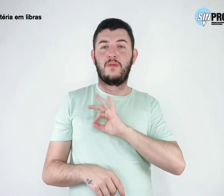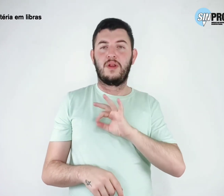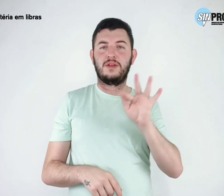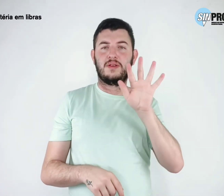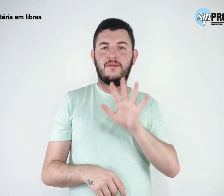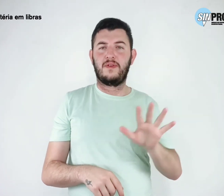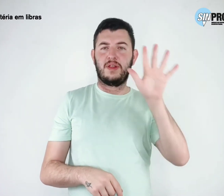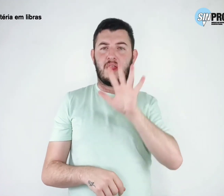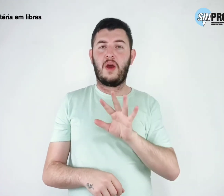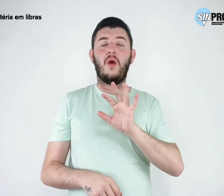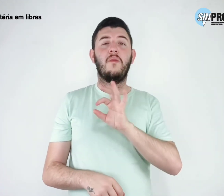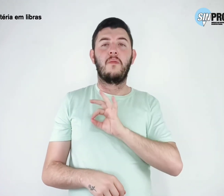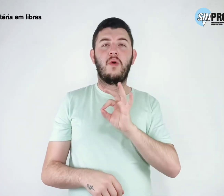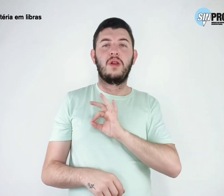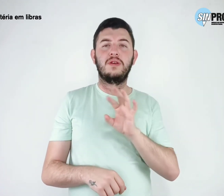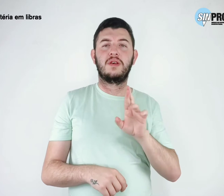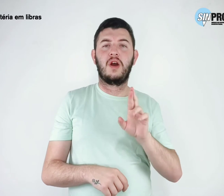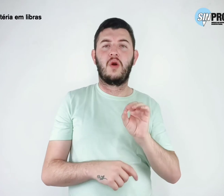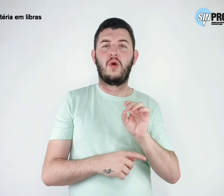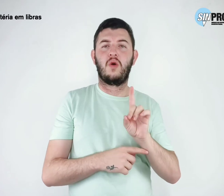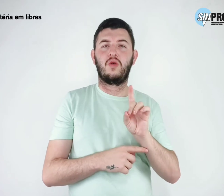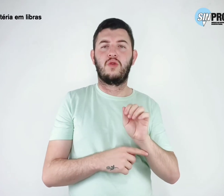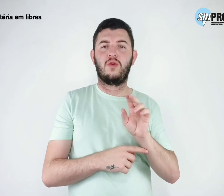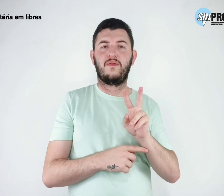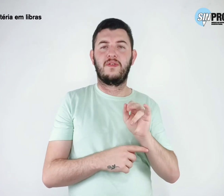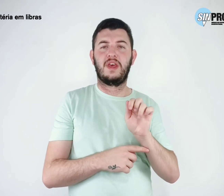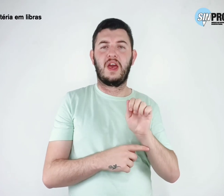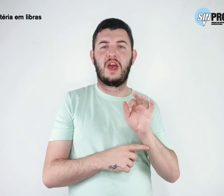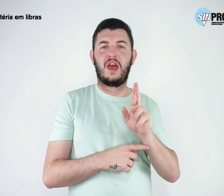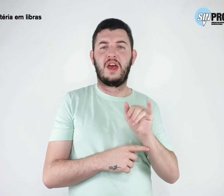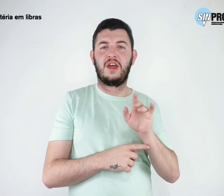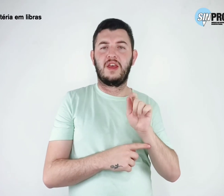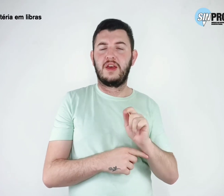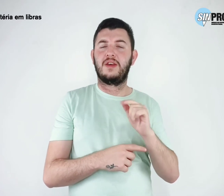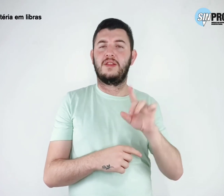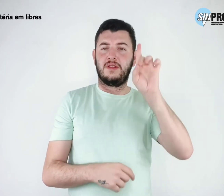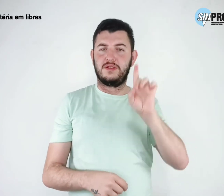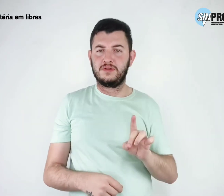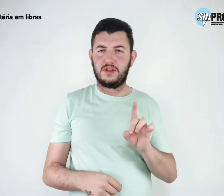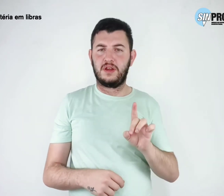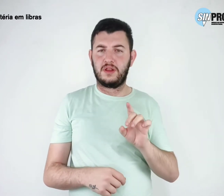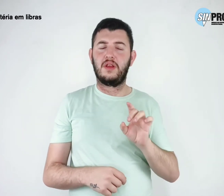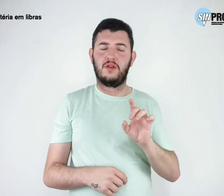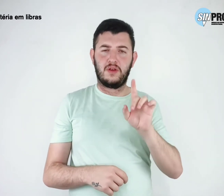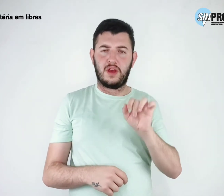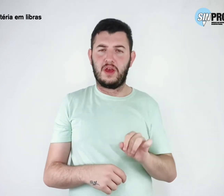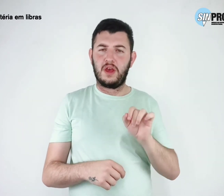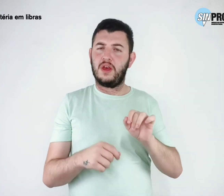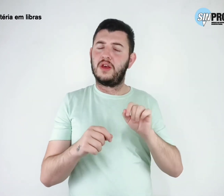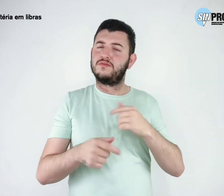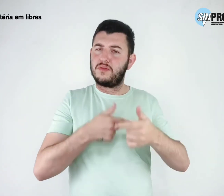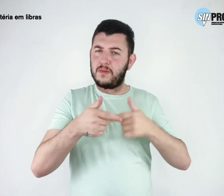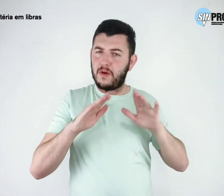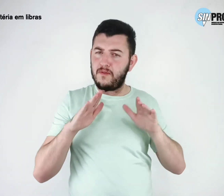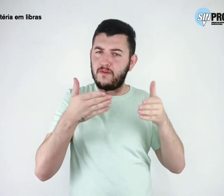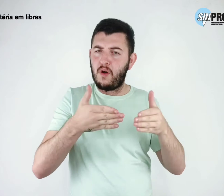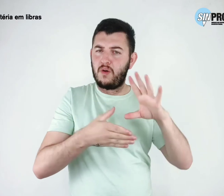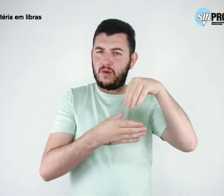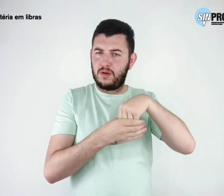Polícia Rodoviária Federal e Diretoria Penitenciária de Operações Especiais, chega